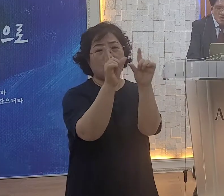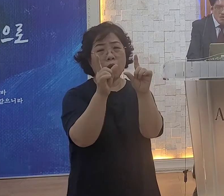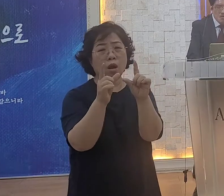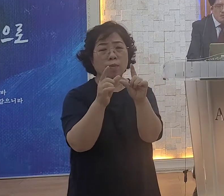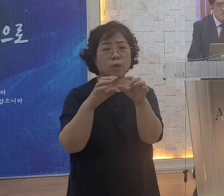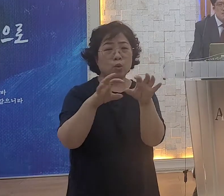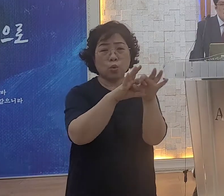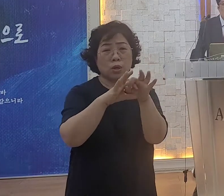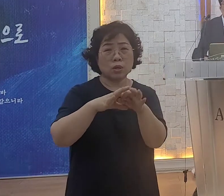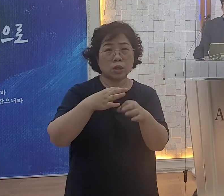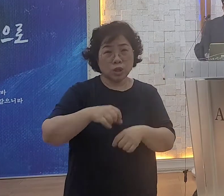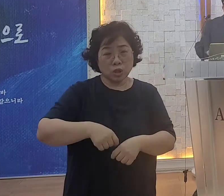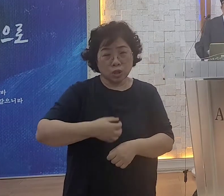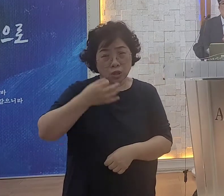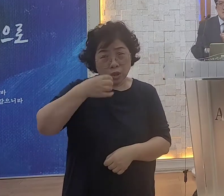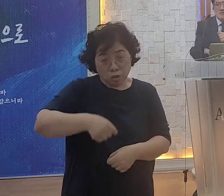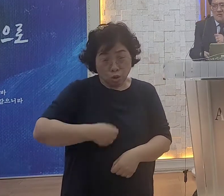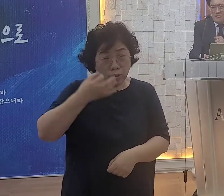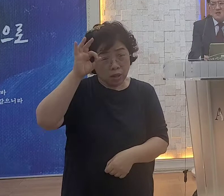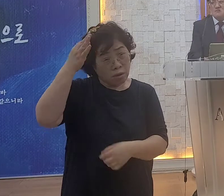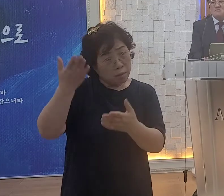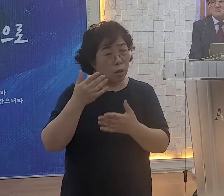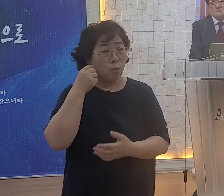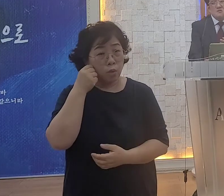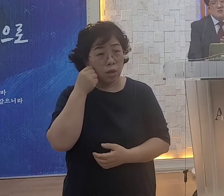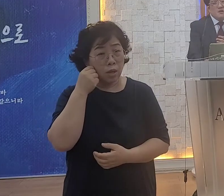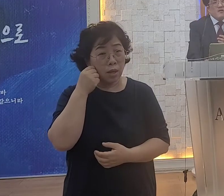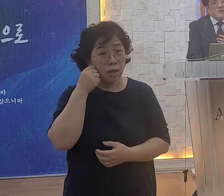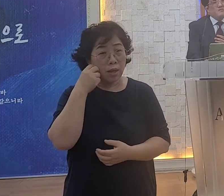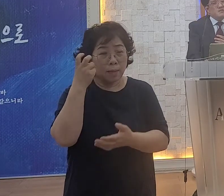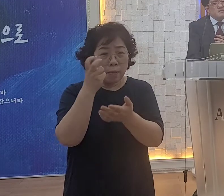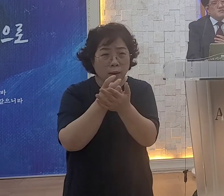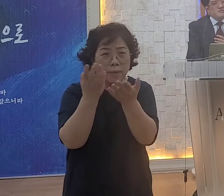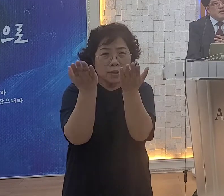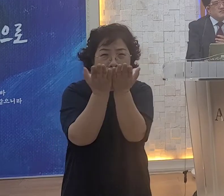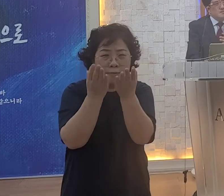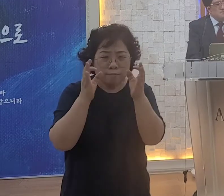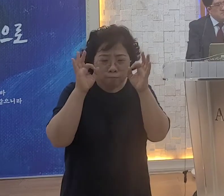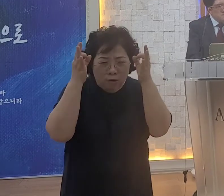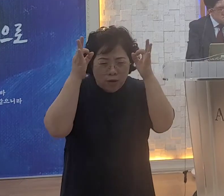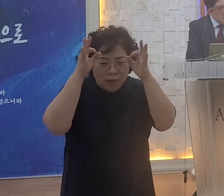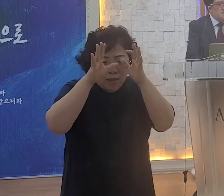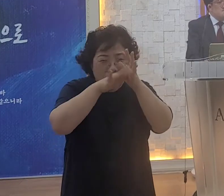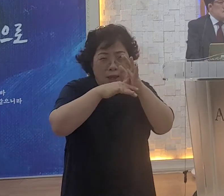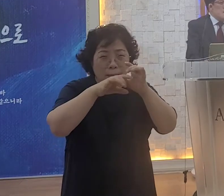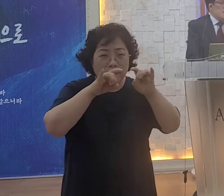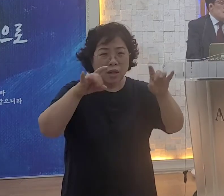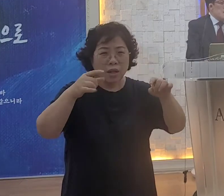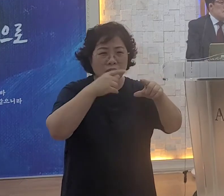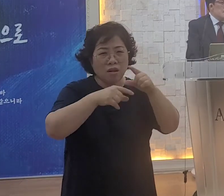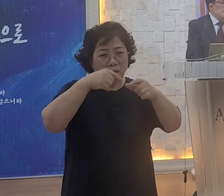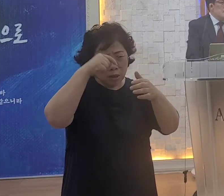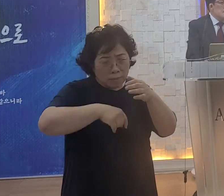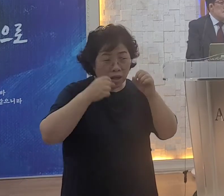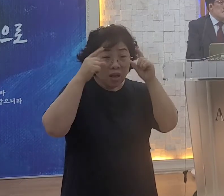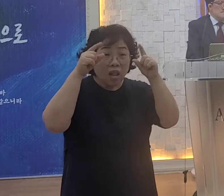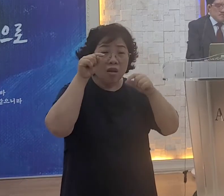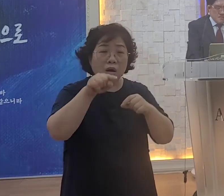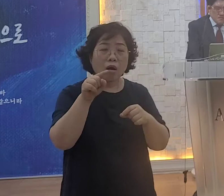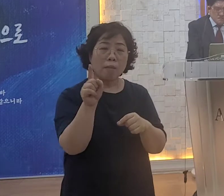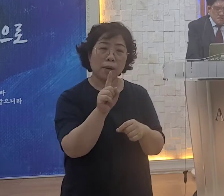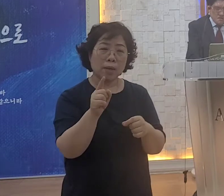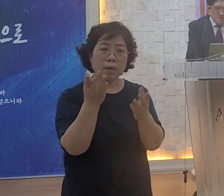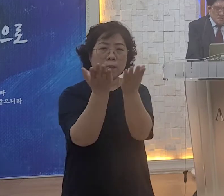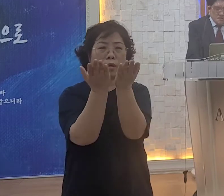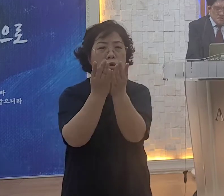없다. 그리고 율법을 지키려고 하면 할수록 나는 이것을 다 지킬 수 없는 죄인이구나 라는 것을